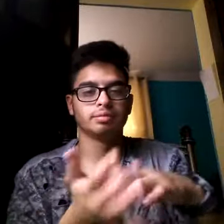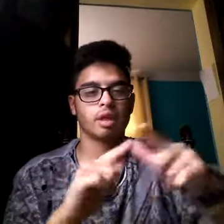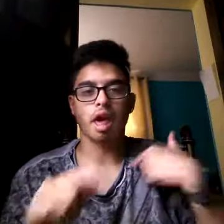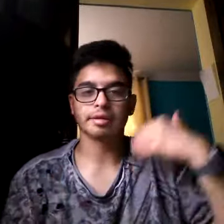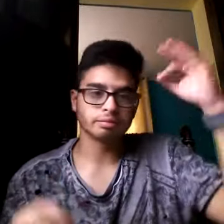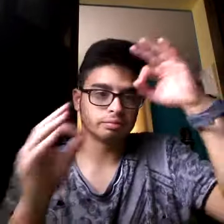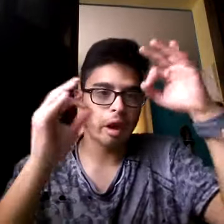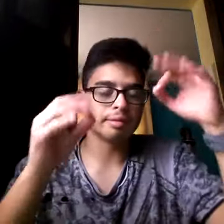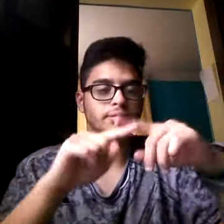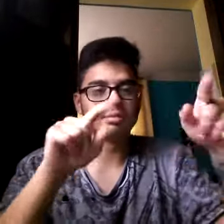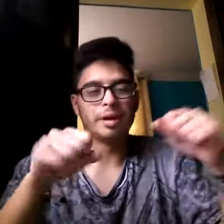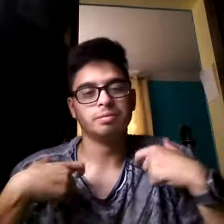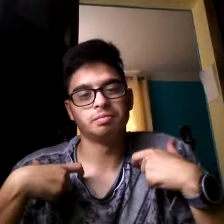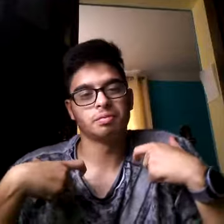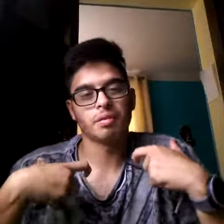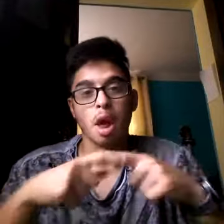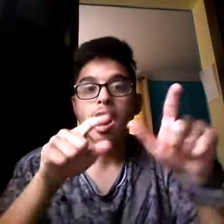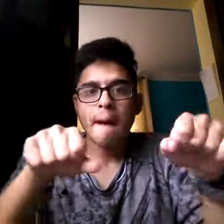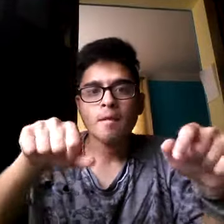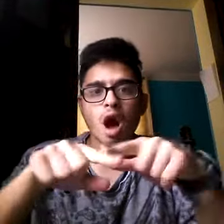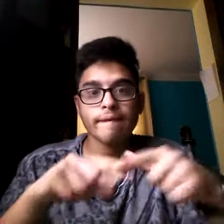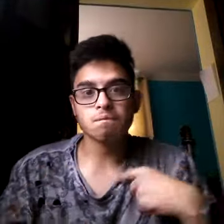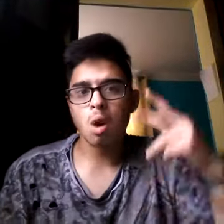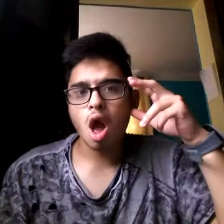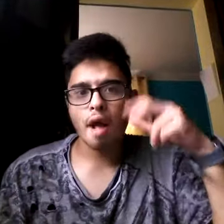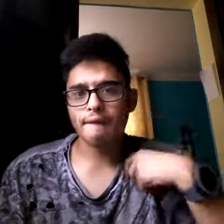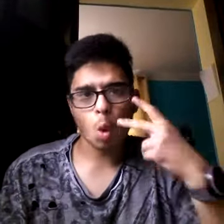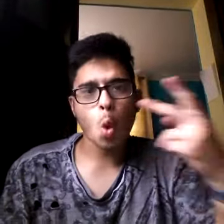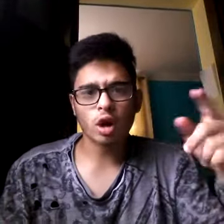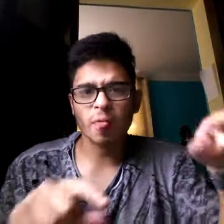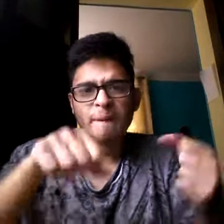seres queridos de un lugar a otro, pues fue algo de verdad.